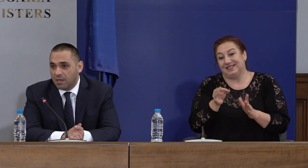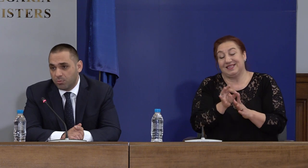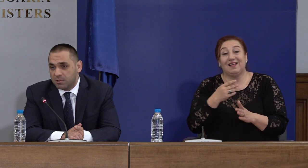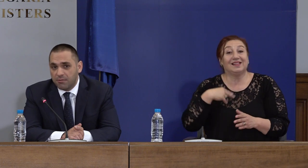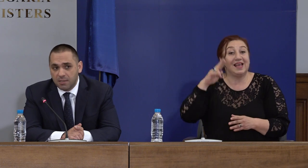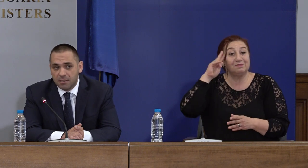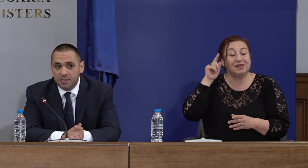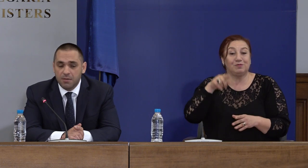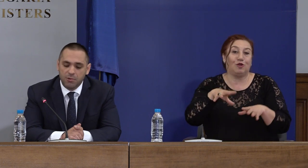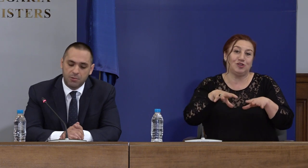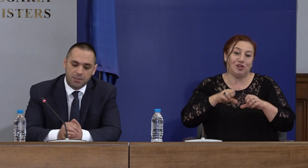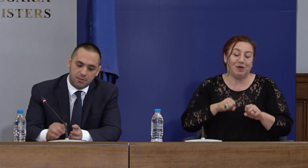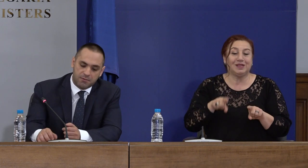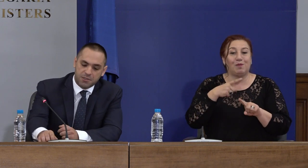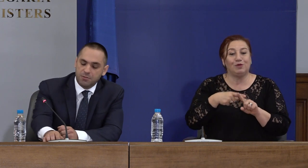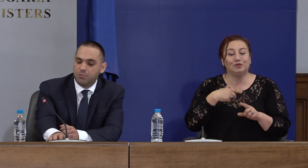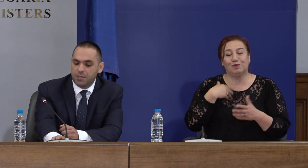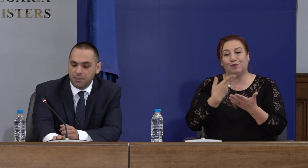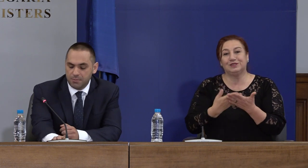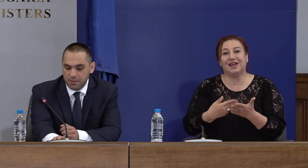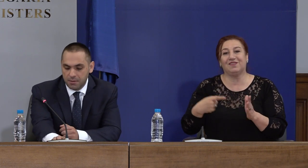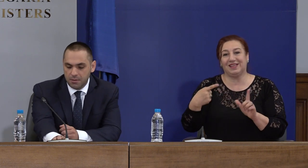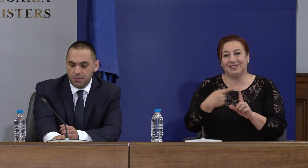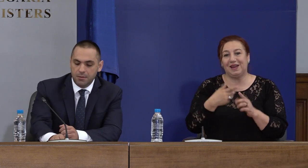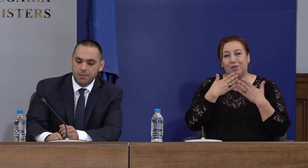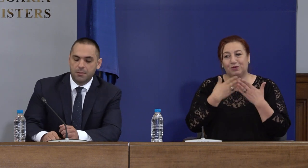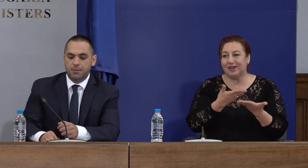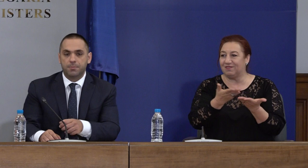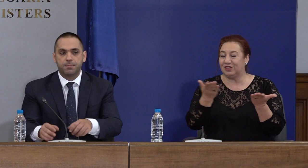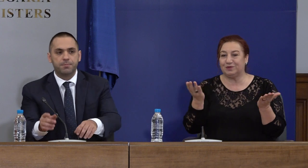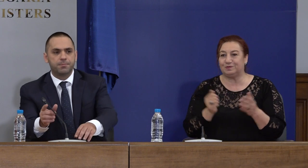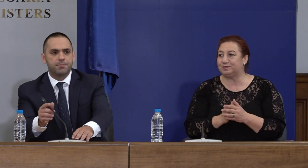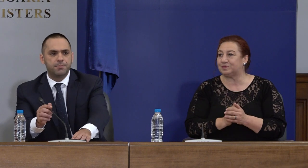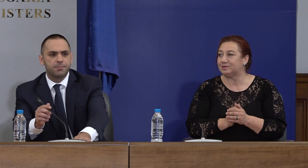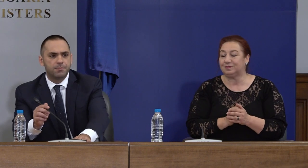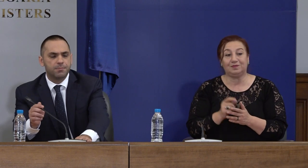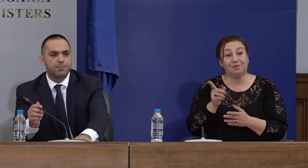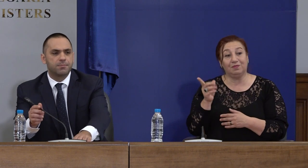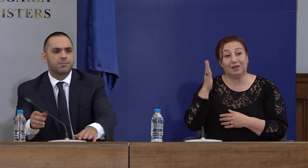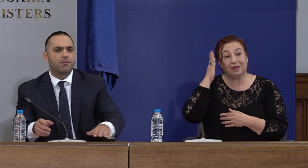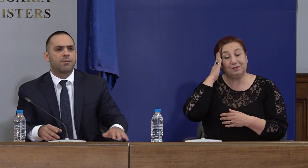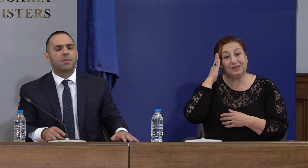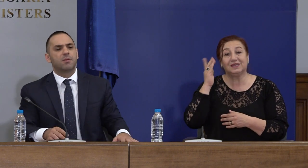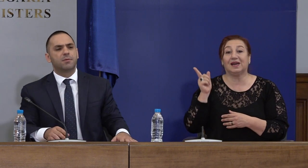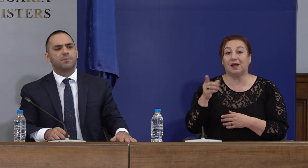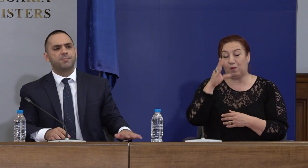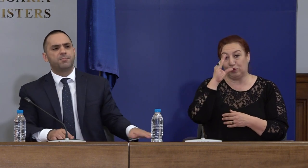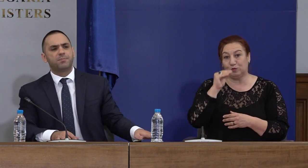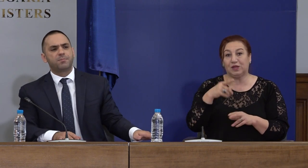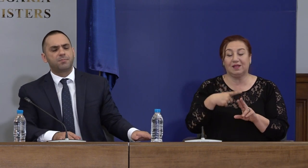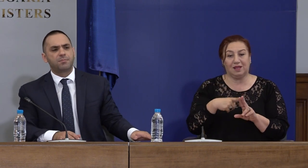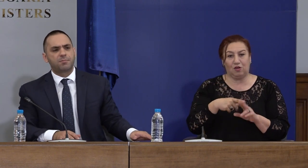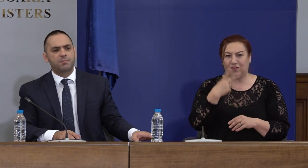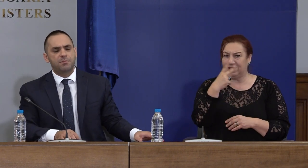изпълним и една от поставените си цели. Благодаря на ваше разположение. Добромир Николов, Нова телевизия. Имам два въпроса. Първият е, в